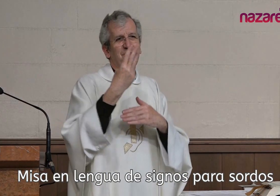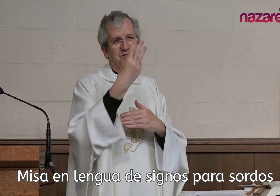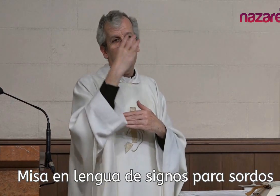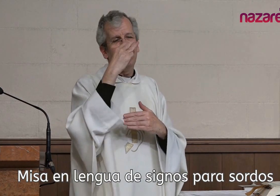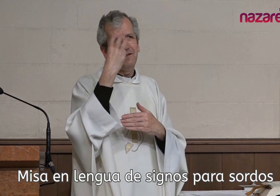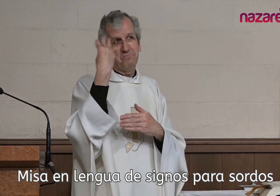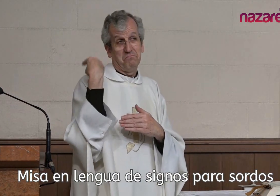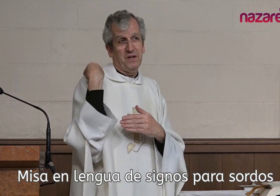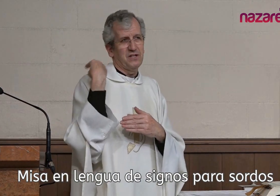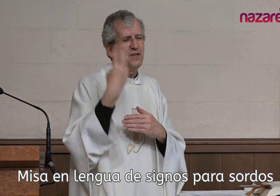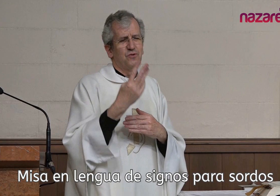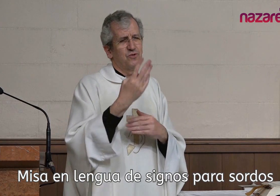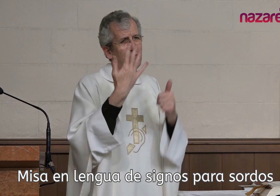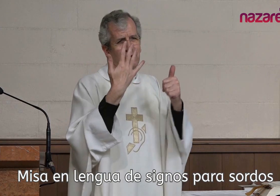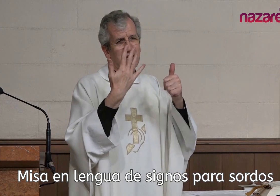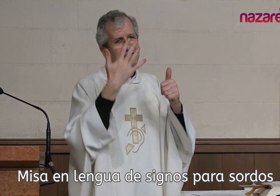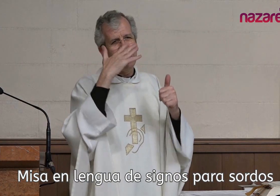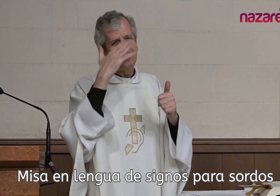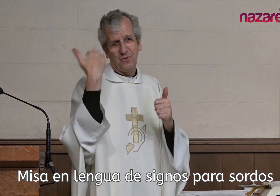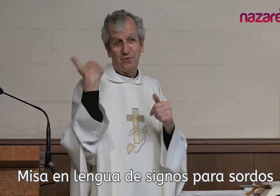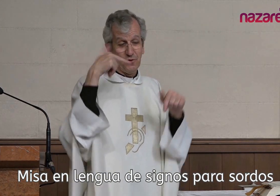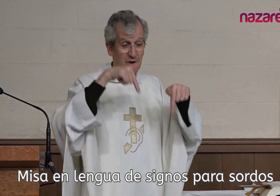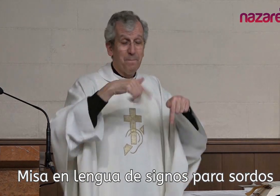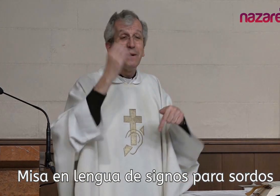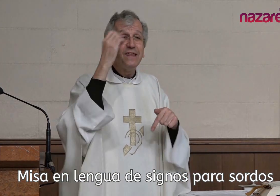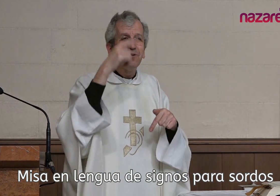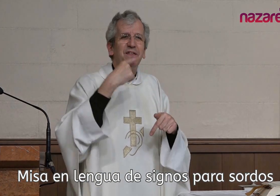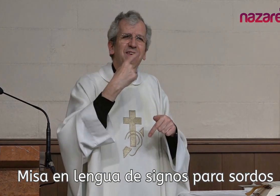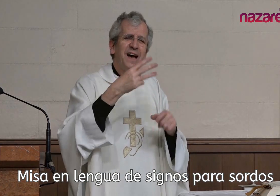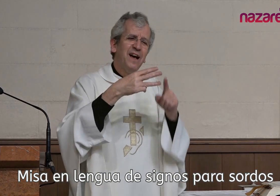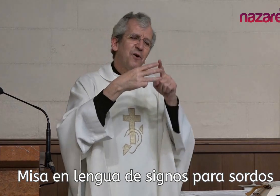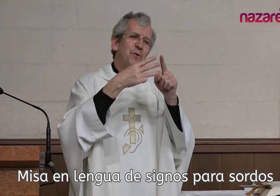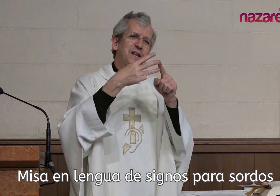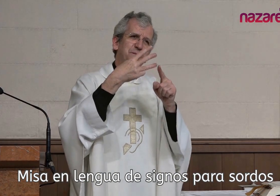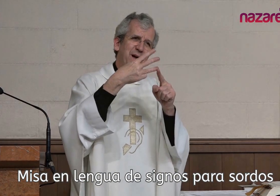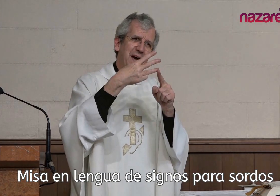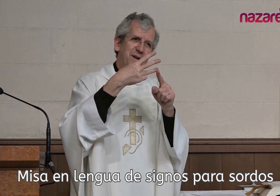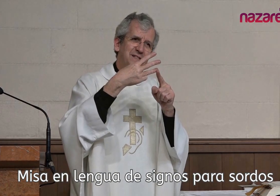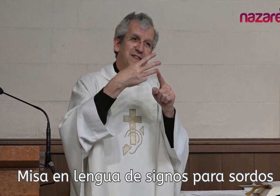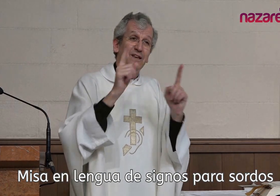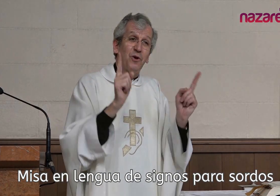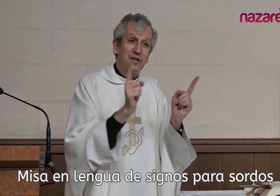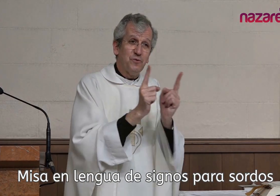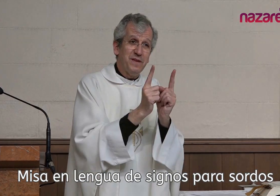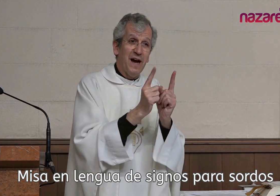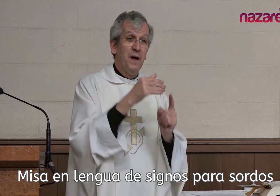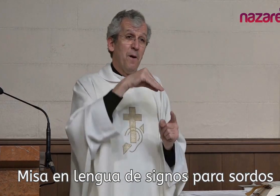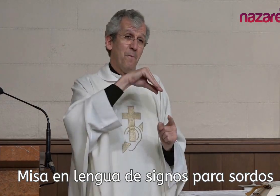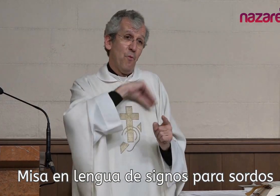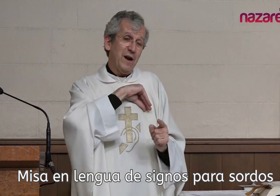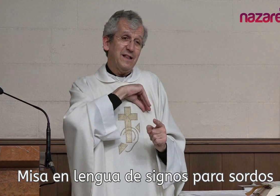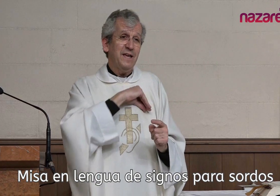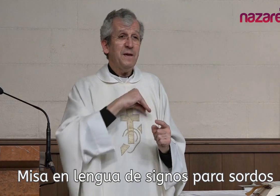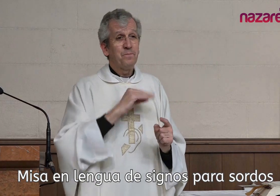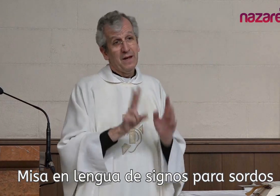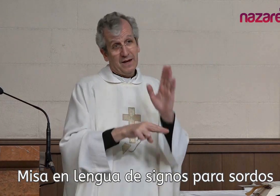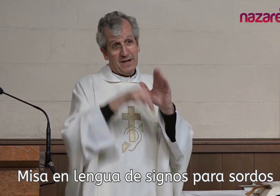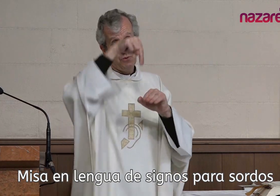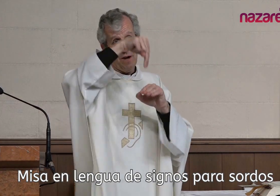años, hace 3 años o 6 años, cuando lo predicó, decía como 3 palabras, lo resumía: muerte,